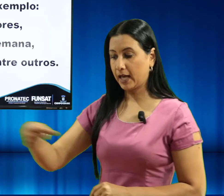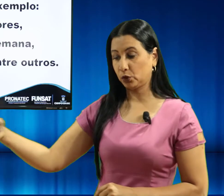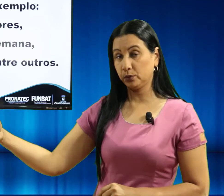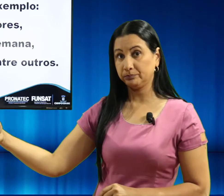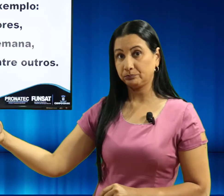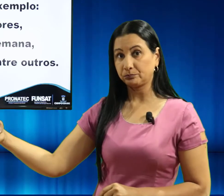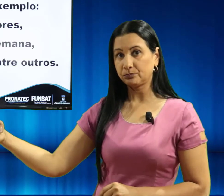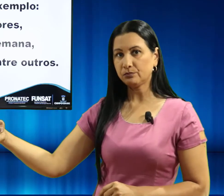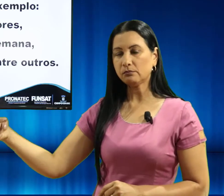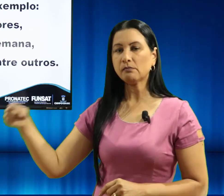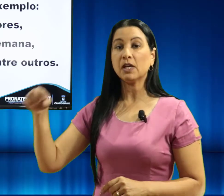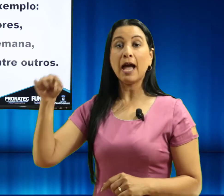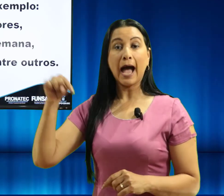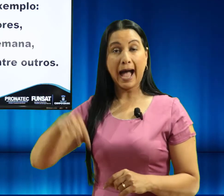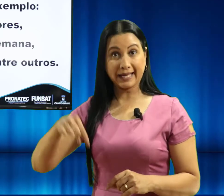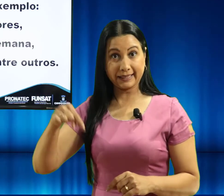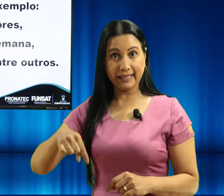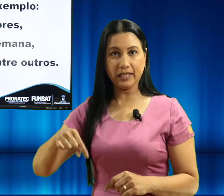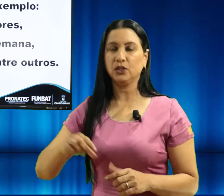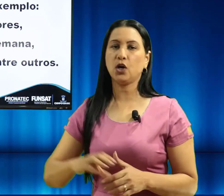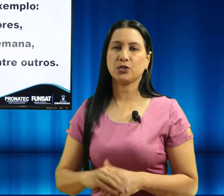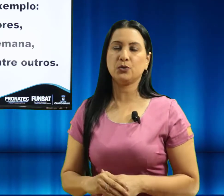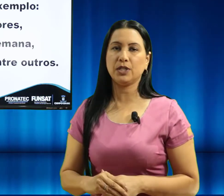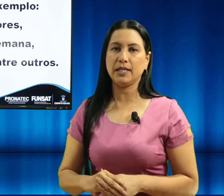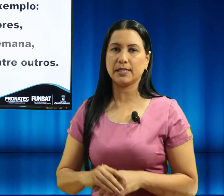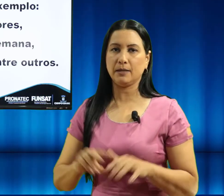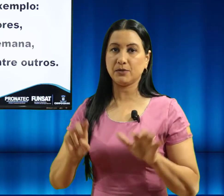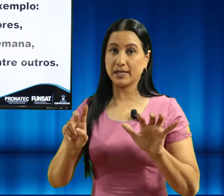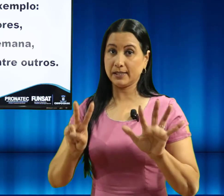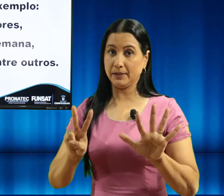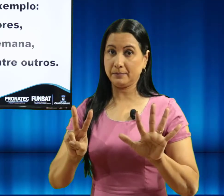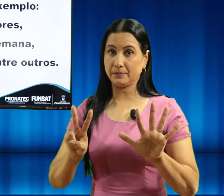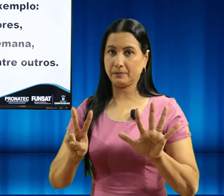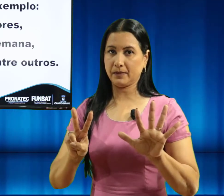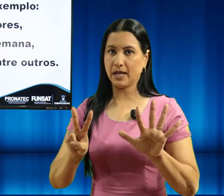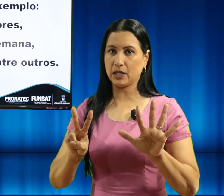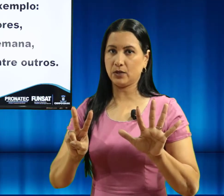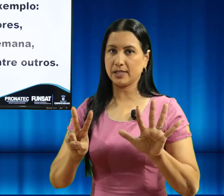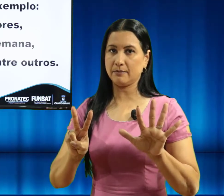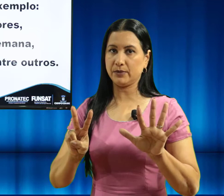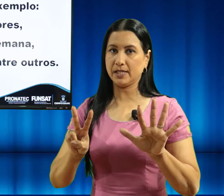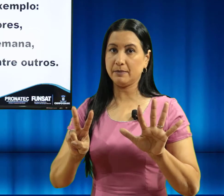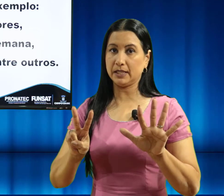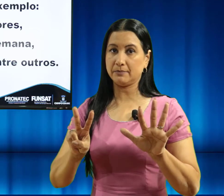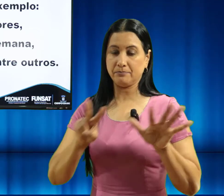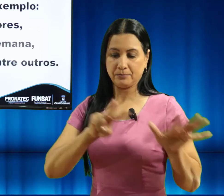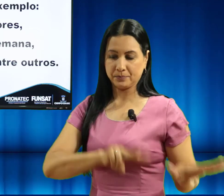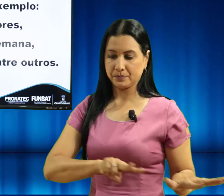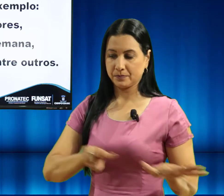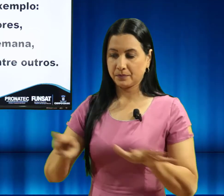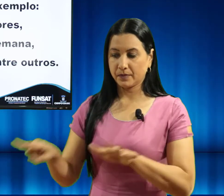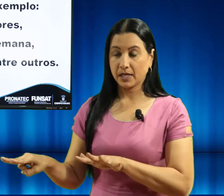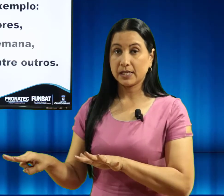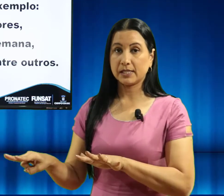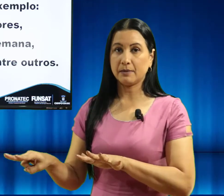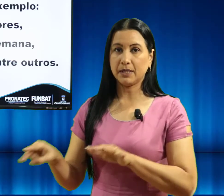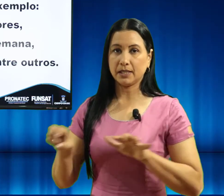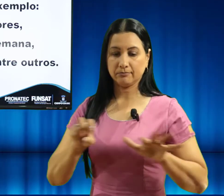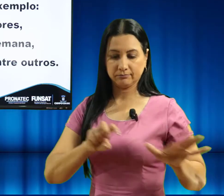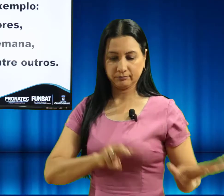reto. Aqui nós utilizamos assim, a nossa mão em semana. Semana.